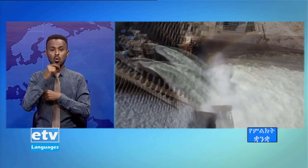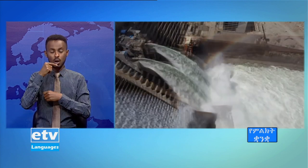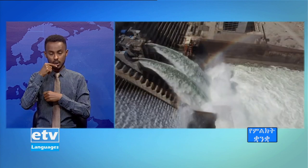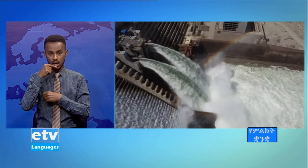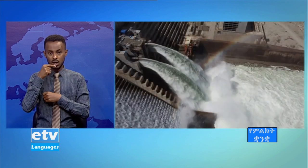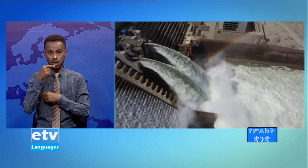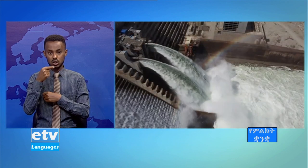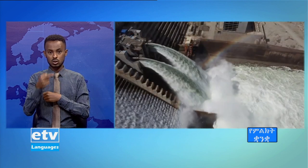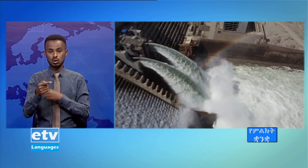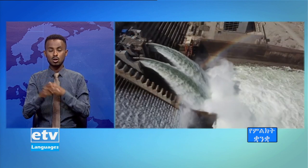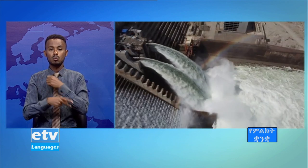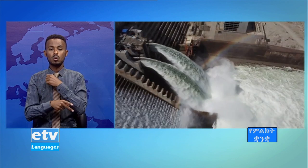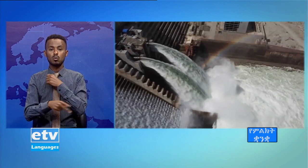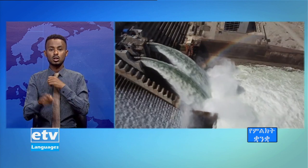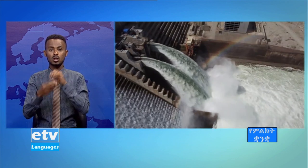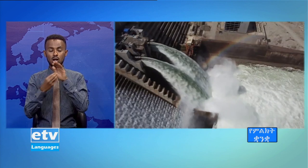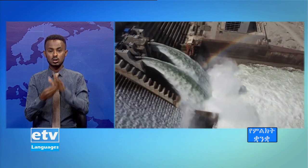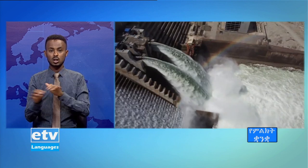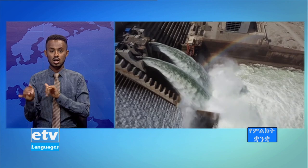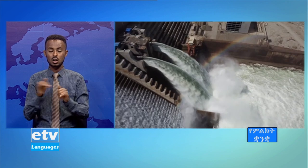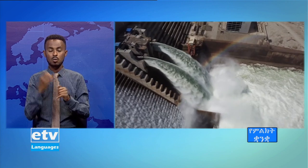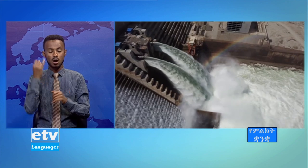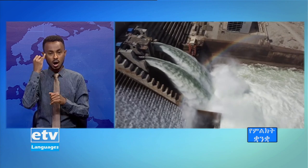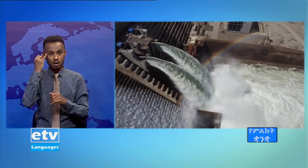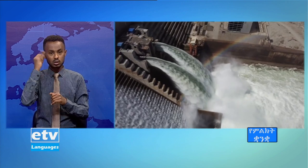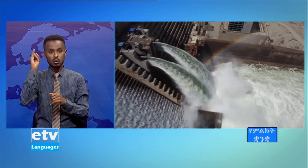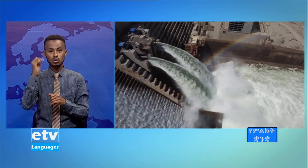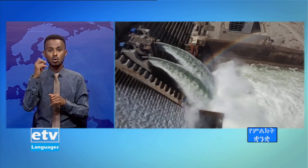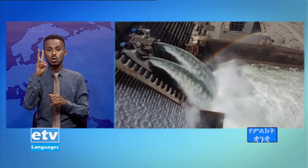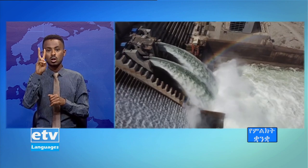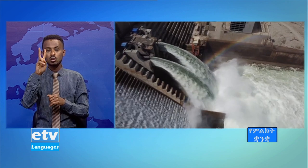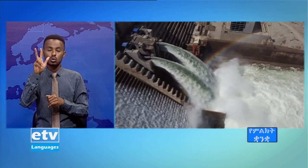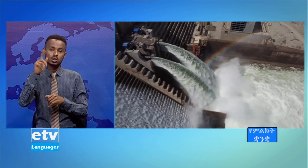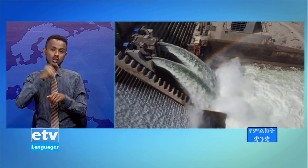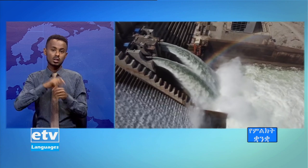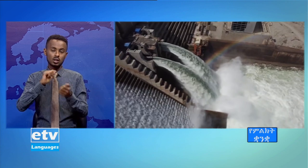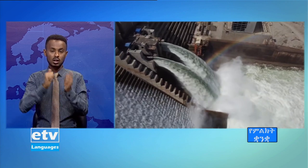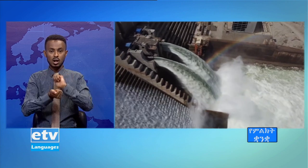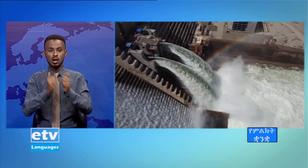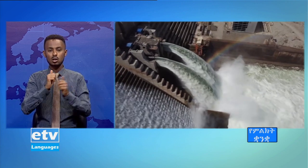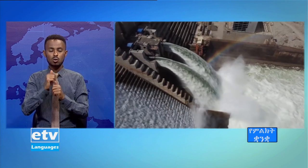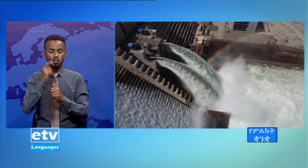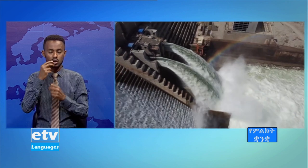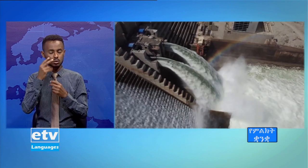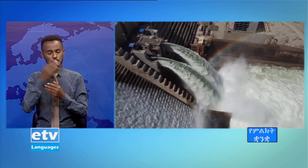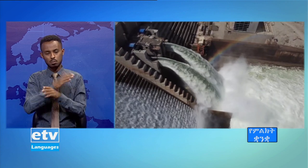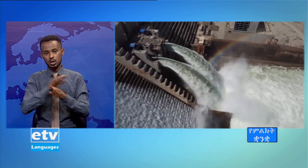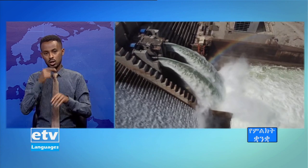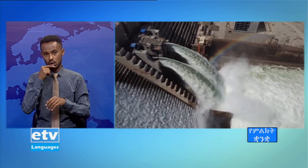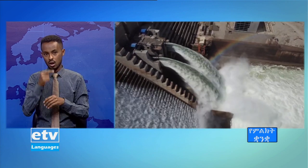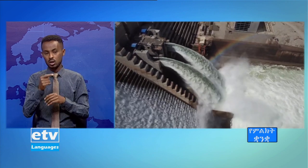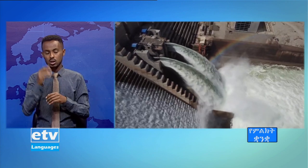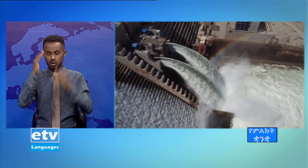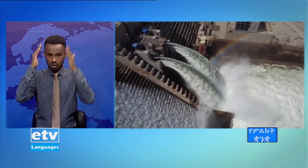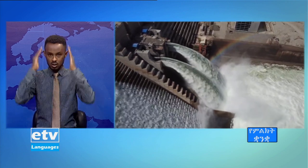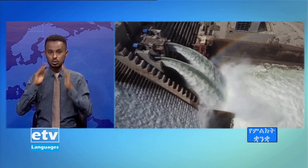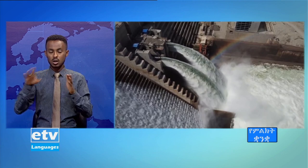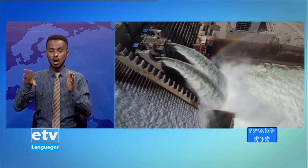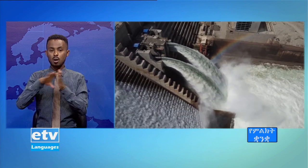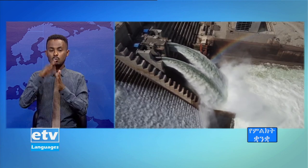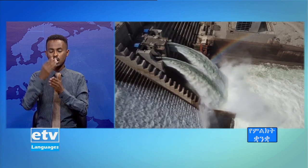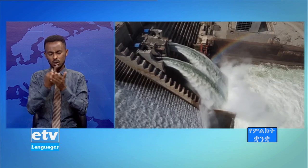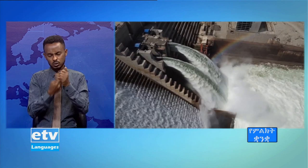መናገራቸው በፖለቲካ ጫና ደግሞ ሐሳባቸውን ሁለት ሶስት እንደቀያየሩ ማጤን በቂ ነው ይላል። ግብጽ አባይን